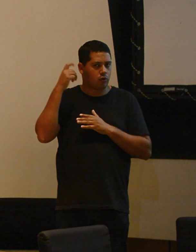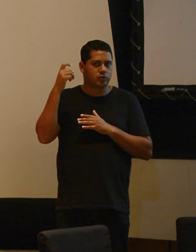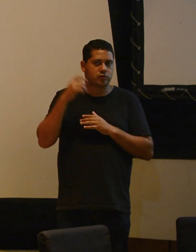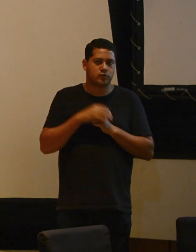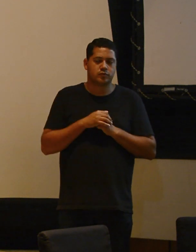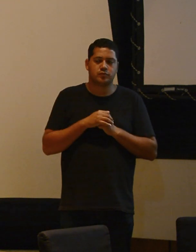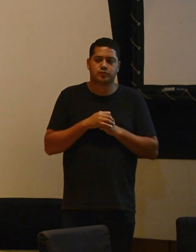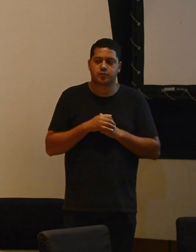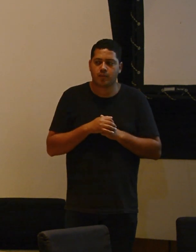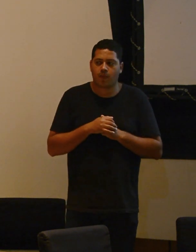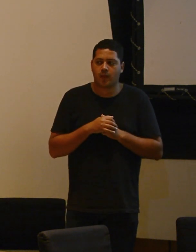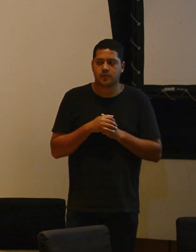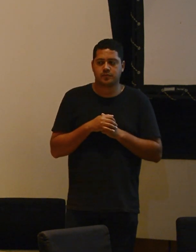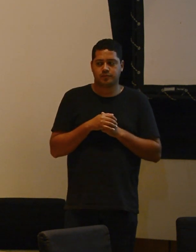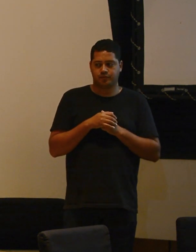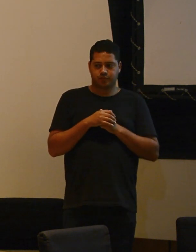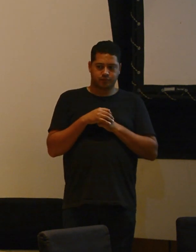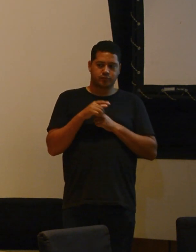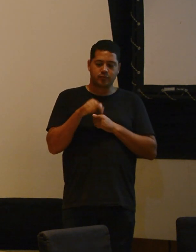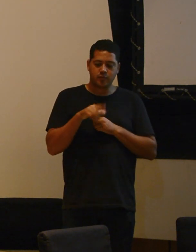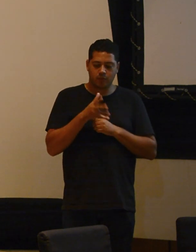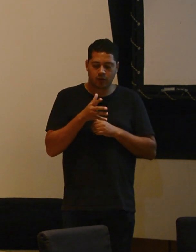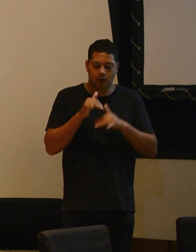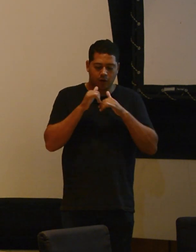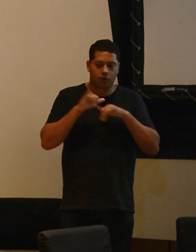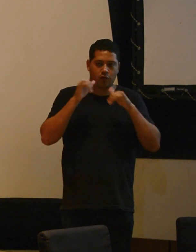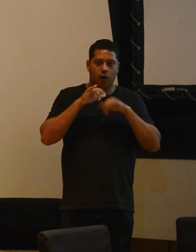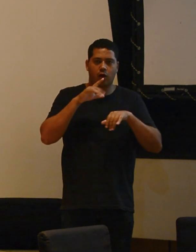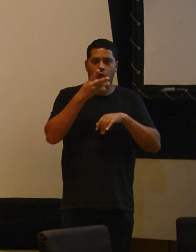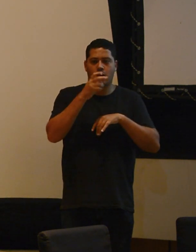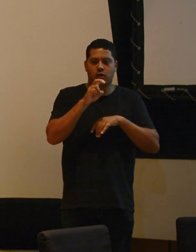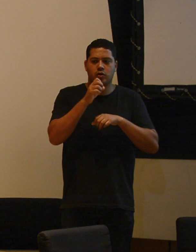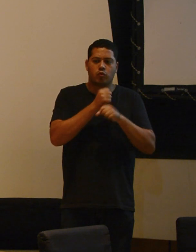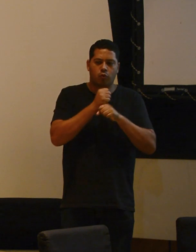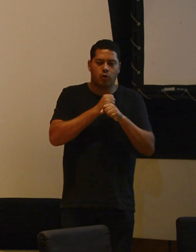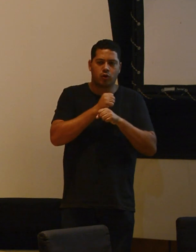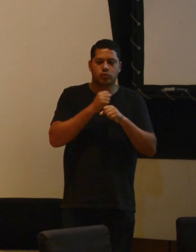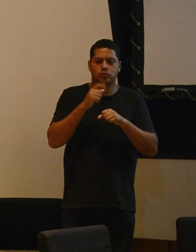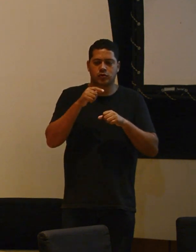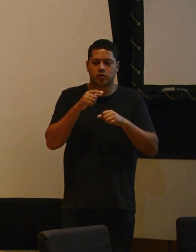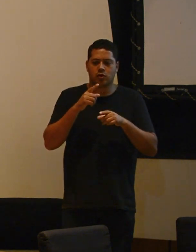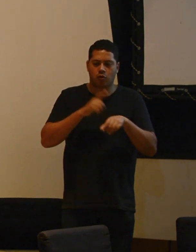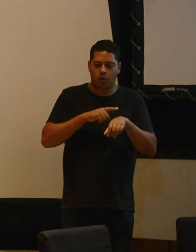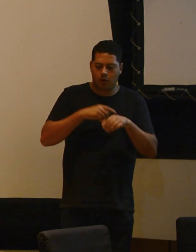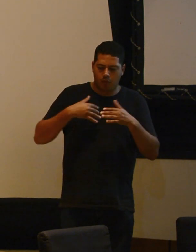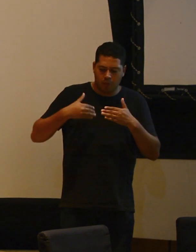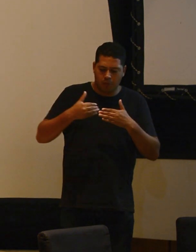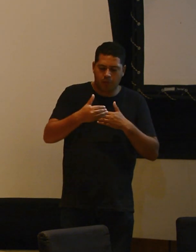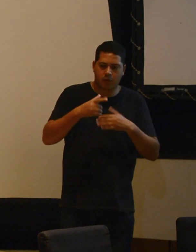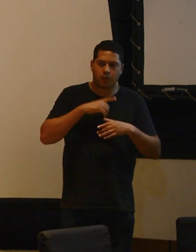Esse princípio ele já foi divulgado faz 45 anos e ao longo desse tempo a gente tem muita